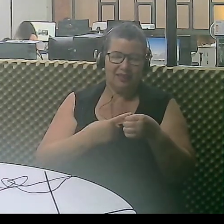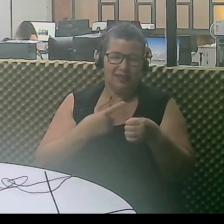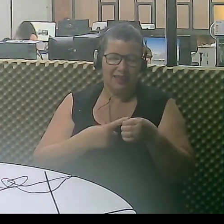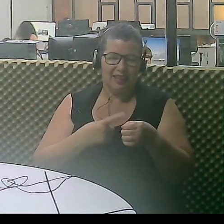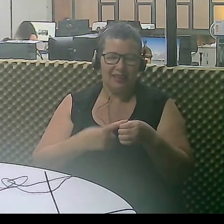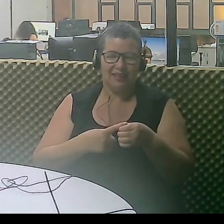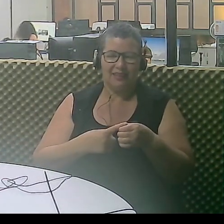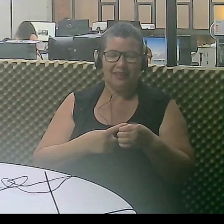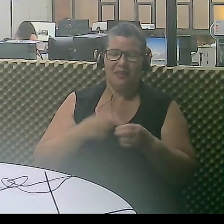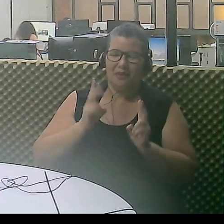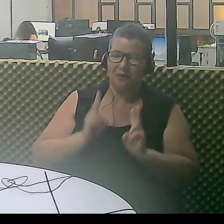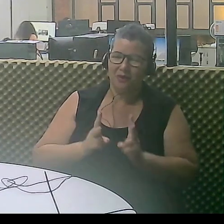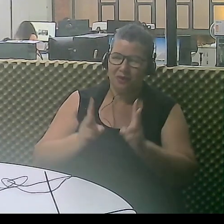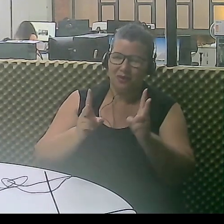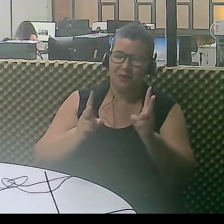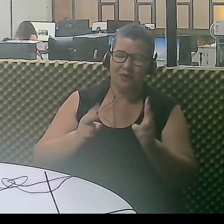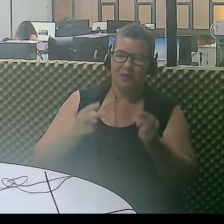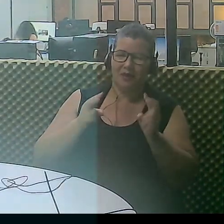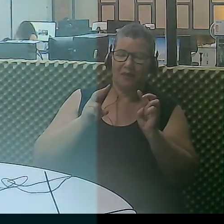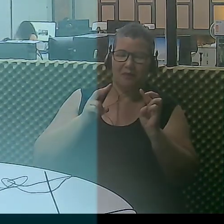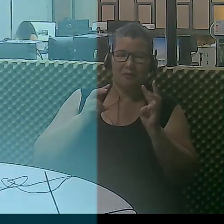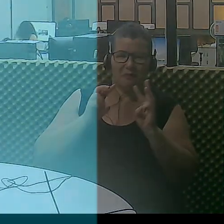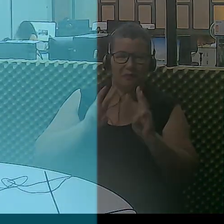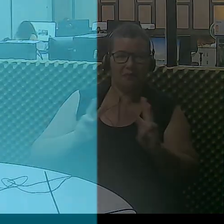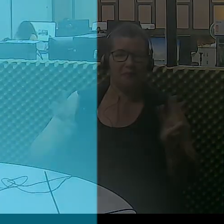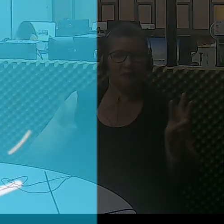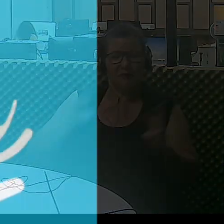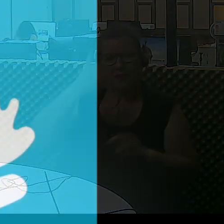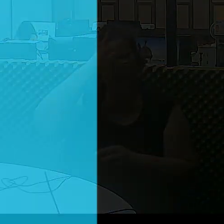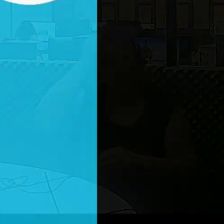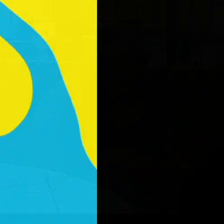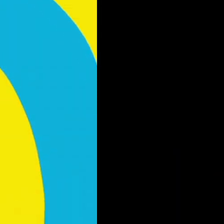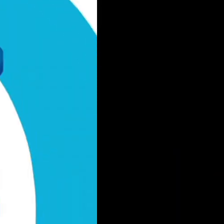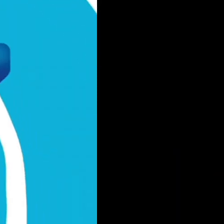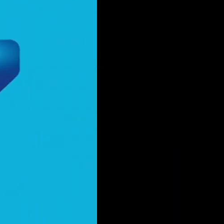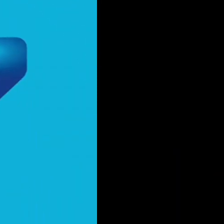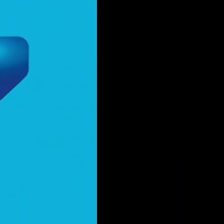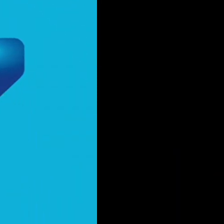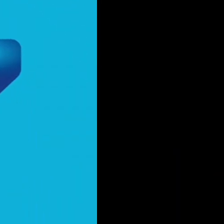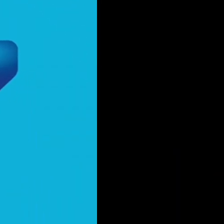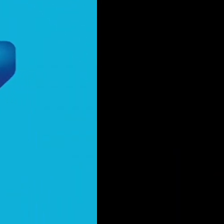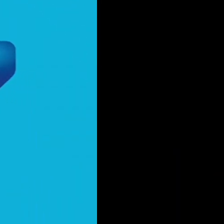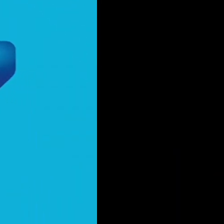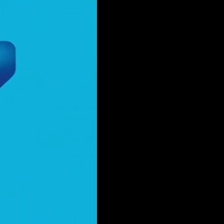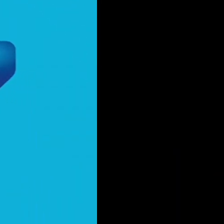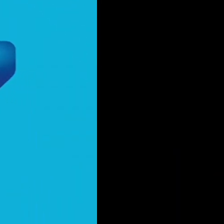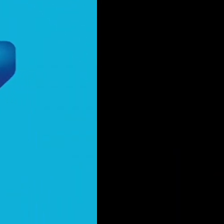Continue conosco no portal da Prefeitura e nas redes sociais.